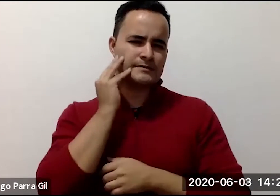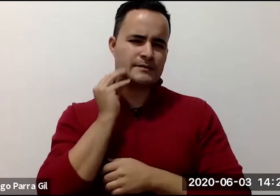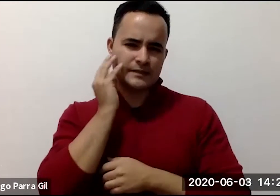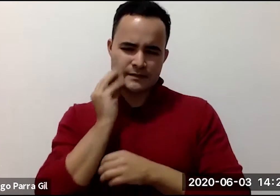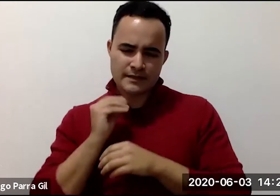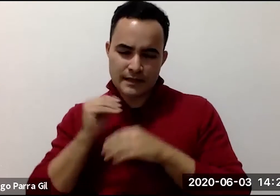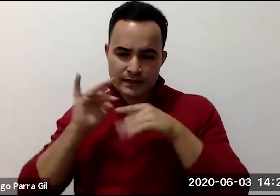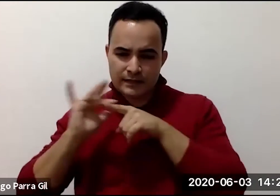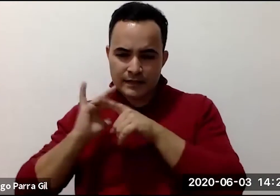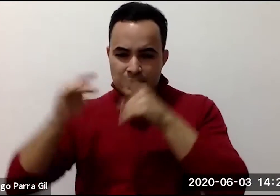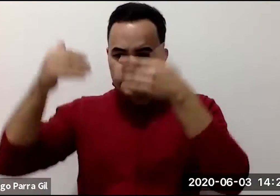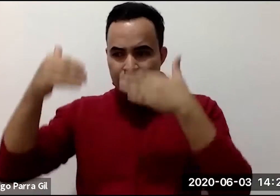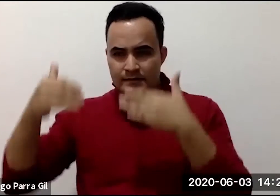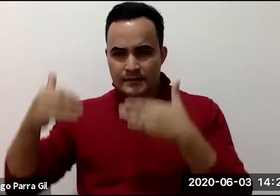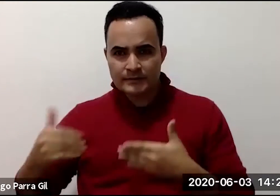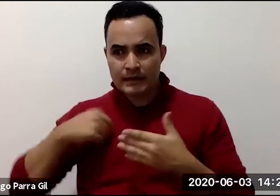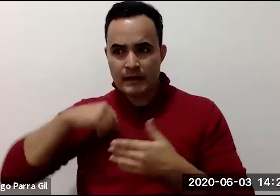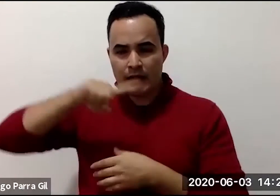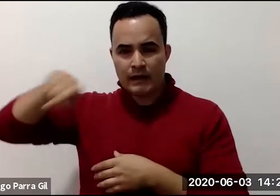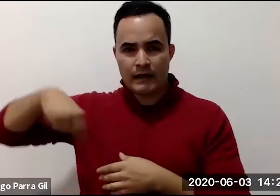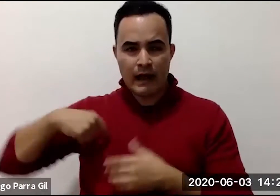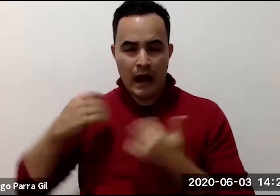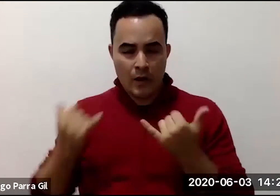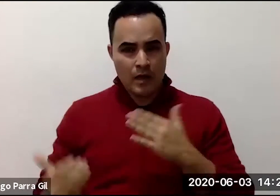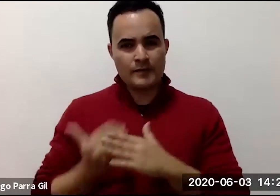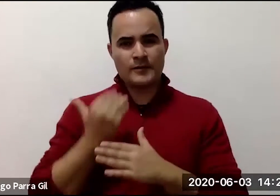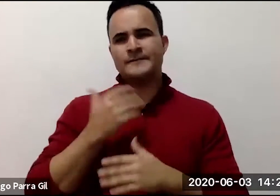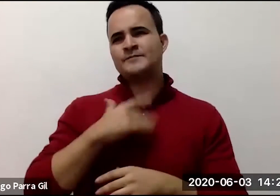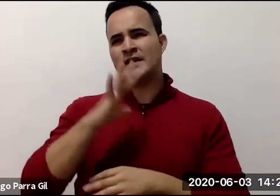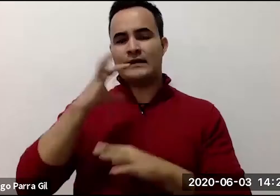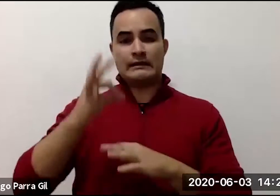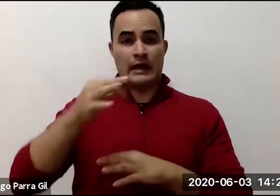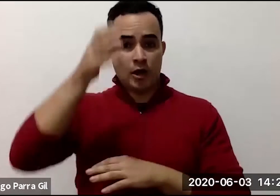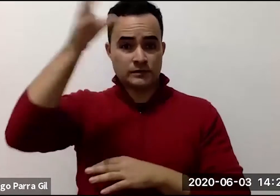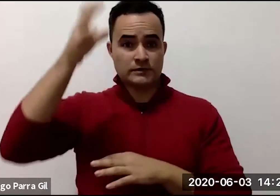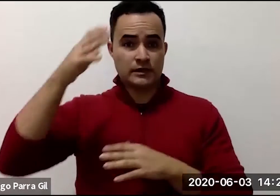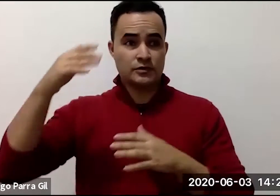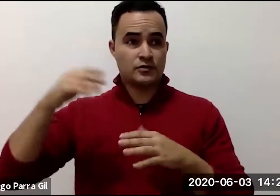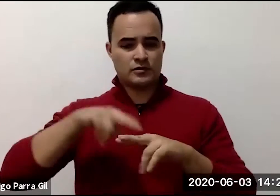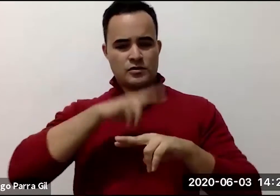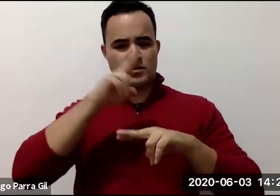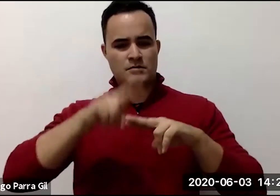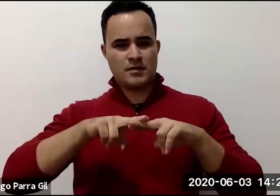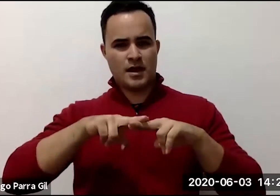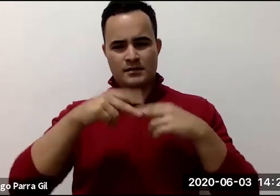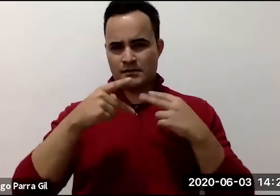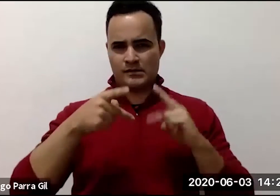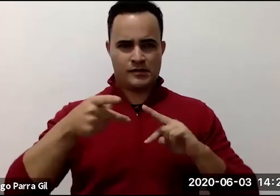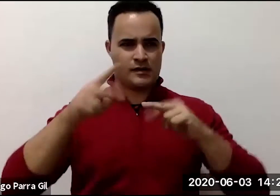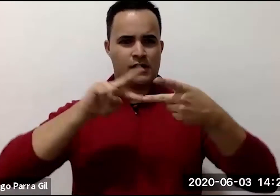discapacidad a esta nueva, pues, bueno, yo no le llamaría nueva normalidad, yo no sé si podría ser en esta